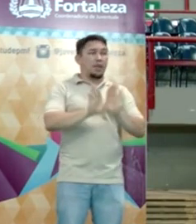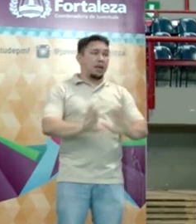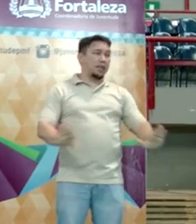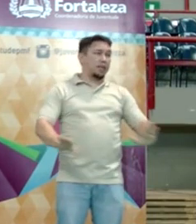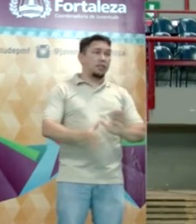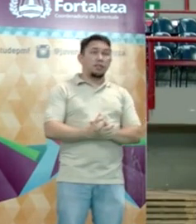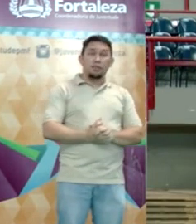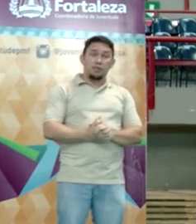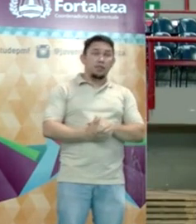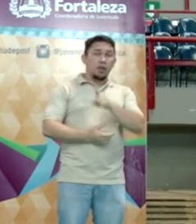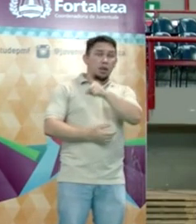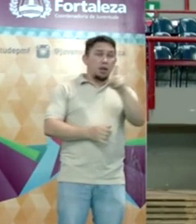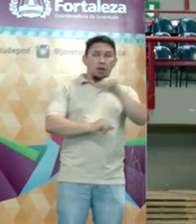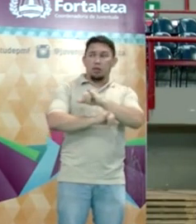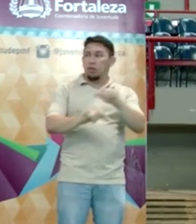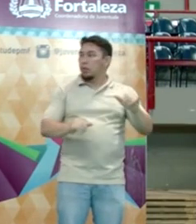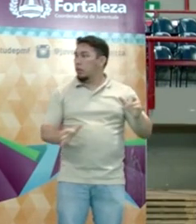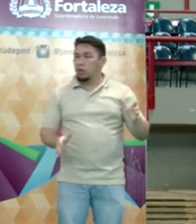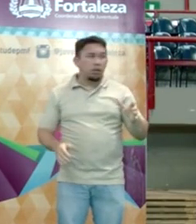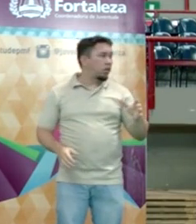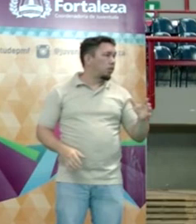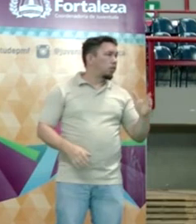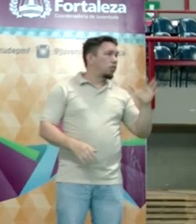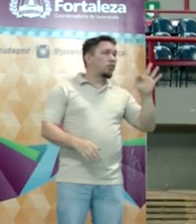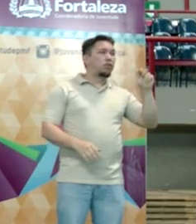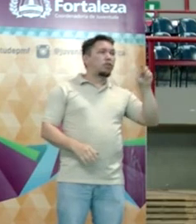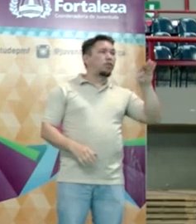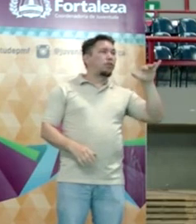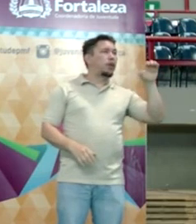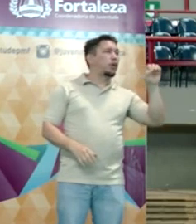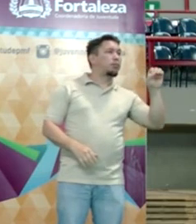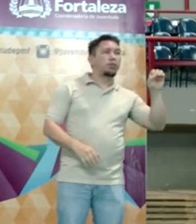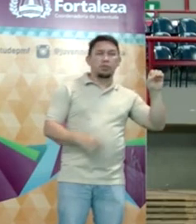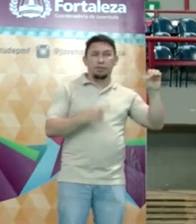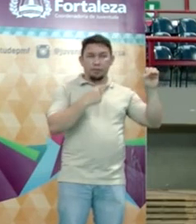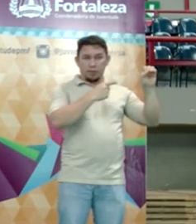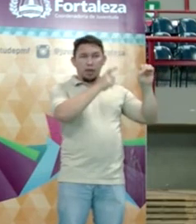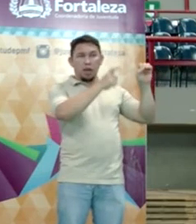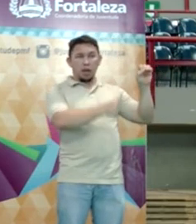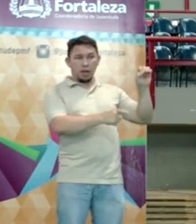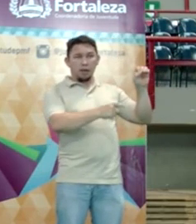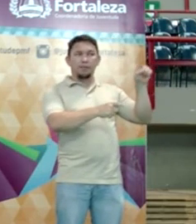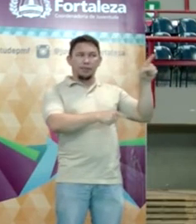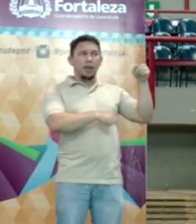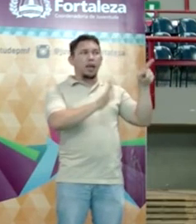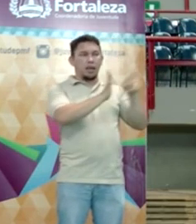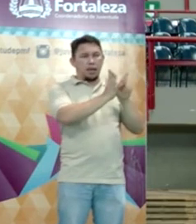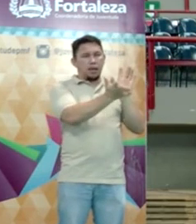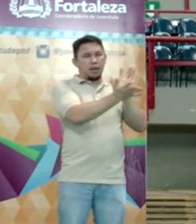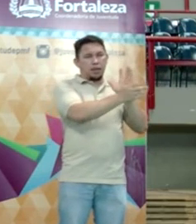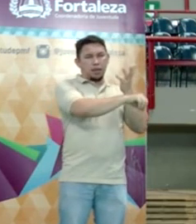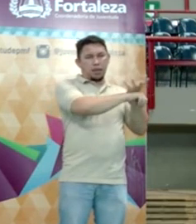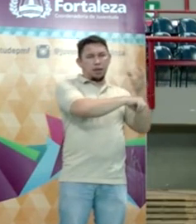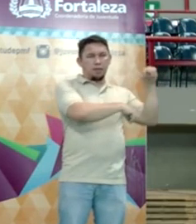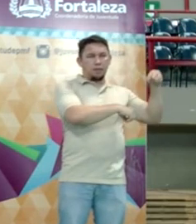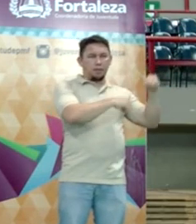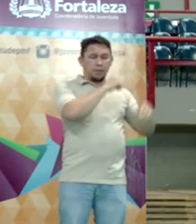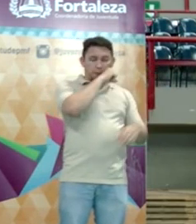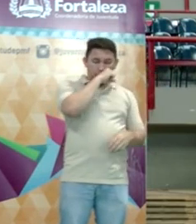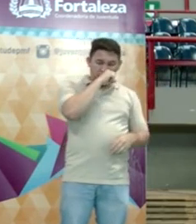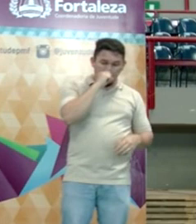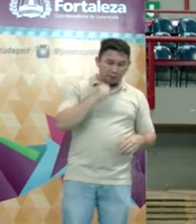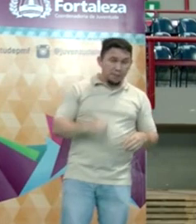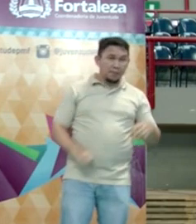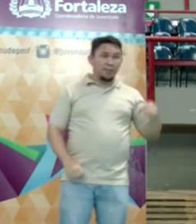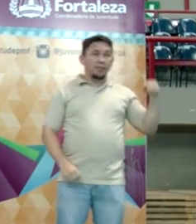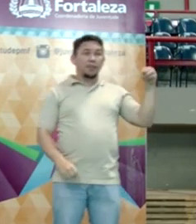Infelizmente. Por sinal, eu digo, cadê o Fábio? O Fábio é da matemática. E eu digo que só teve uma coisa